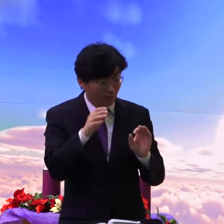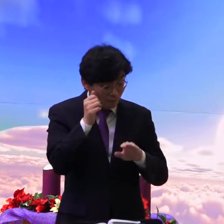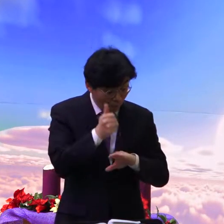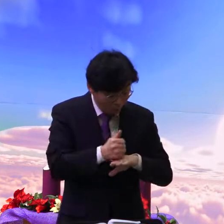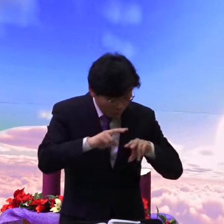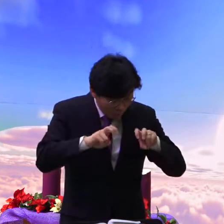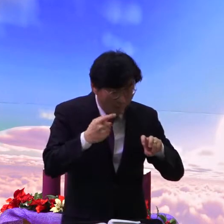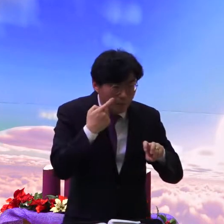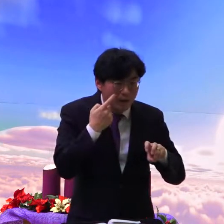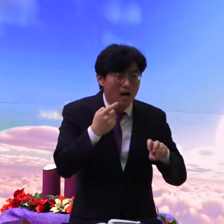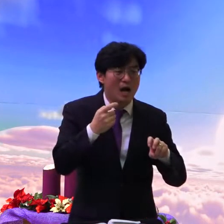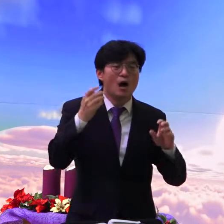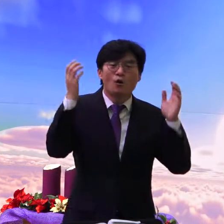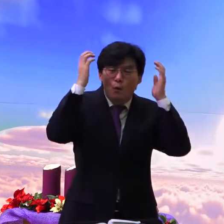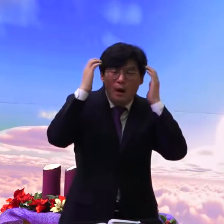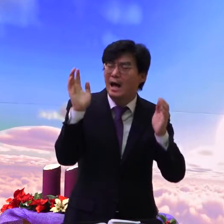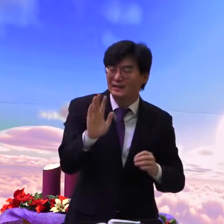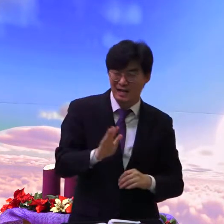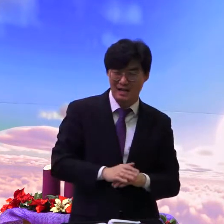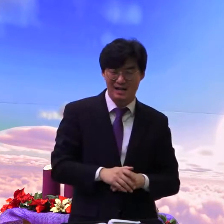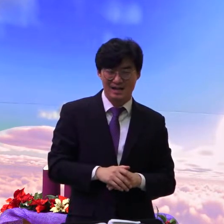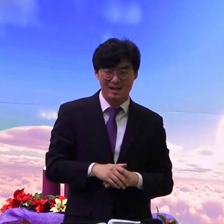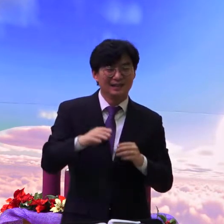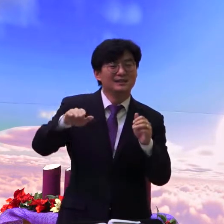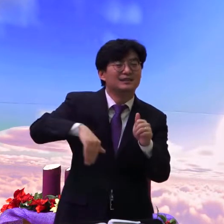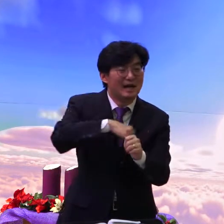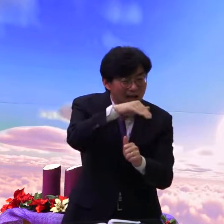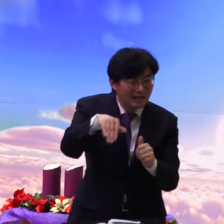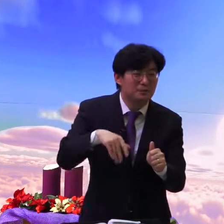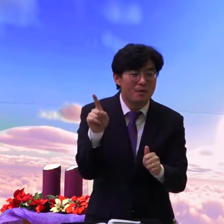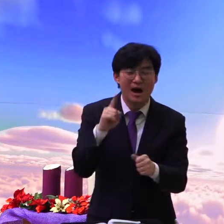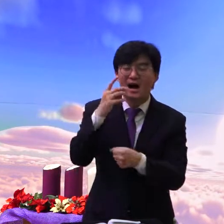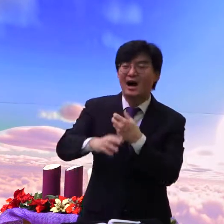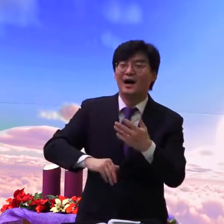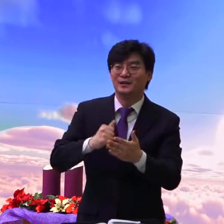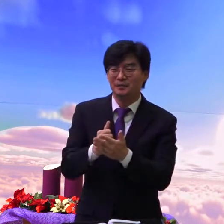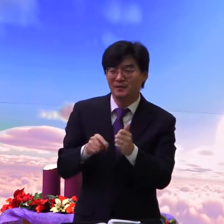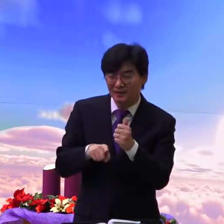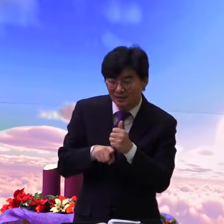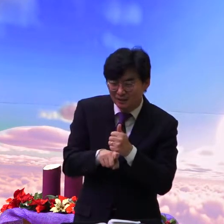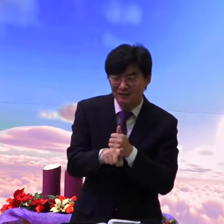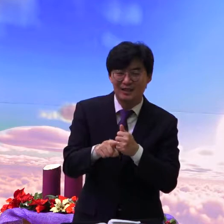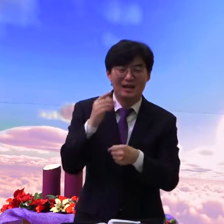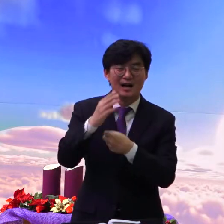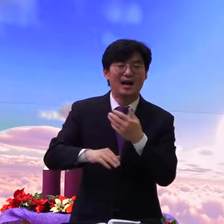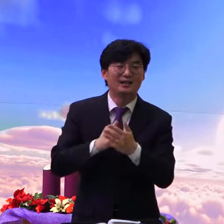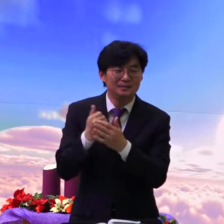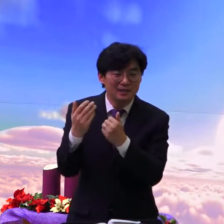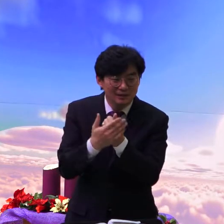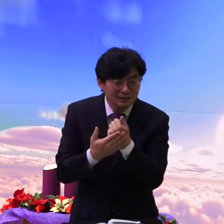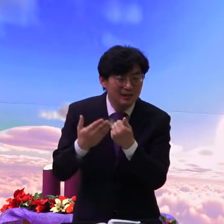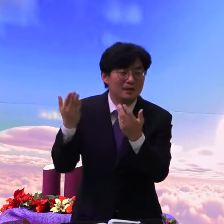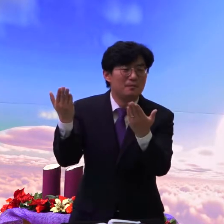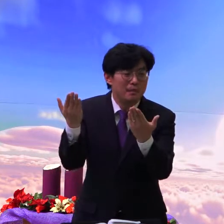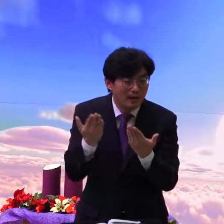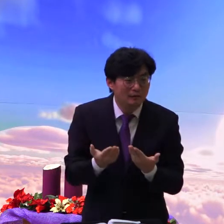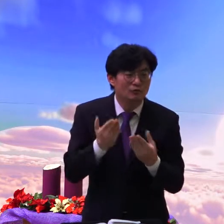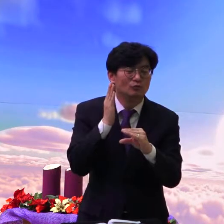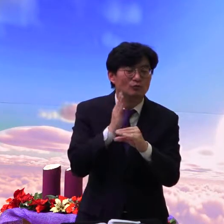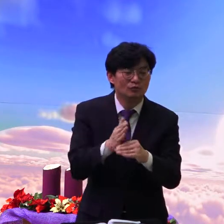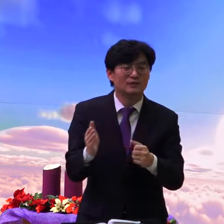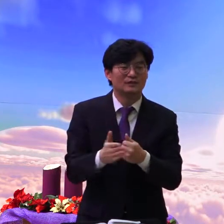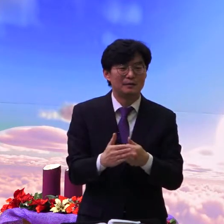있지만 그것이 고난일지라도 그 상황이 하나님의 뜻임을 믿었고 그래서 감사했습니다. 결코 쉬운